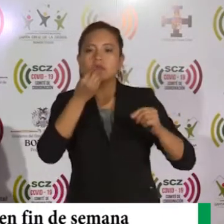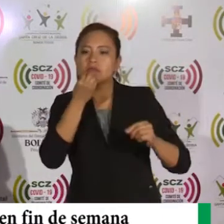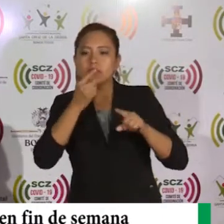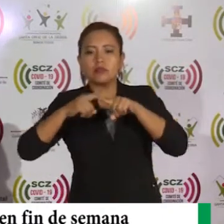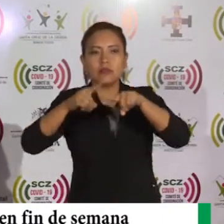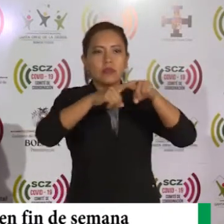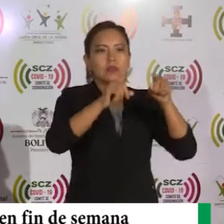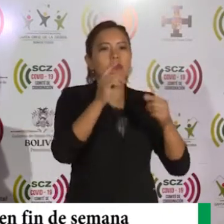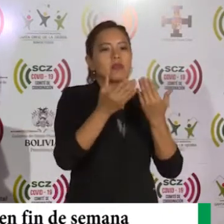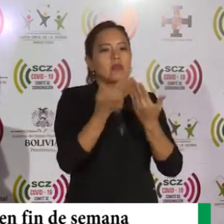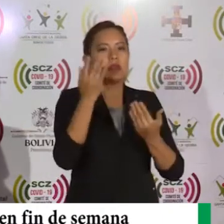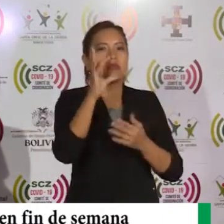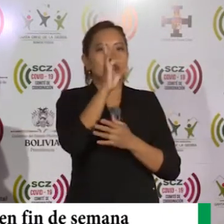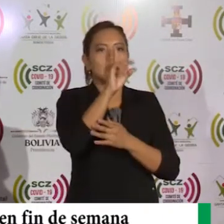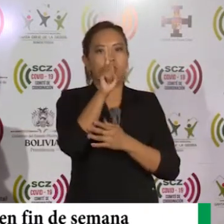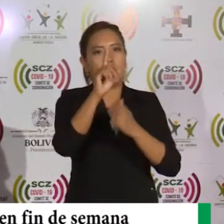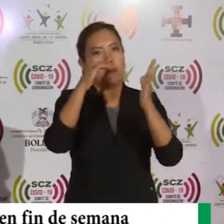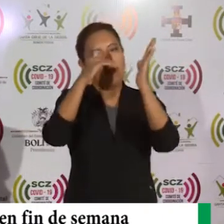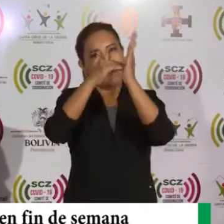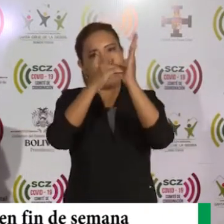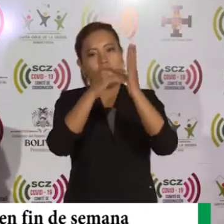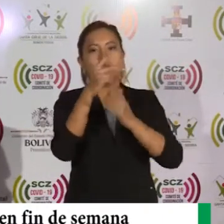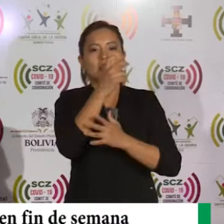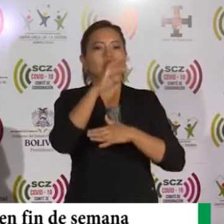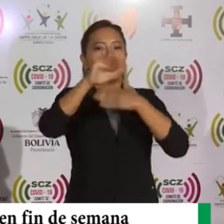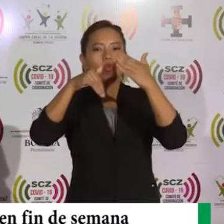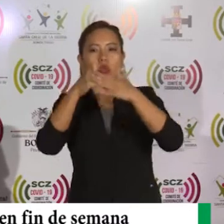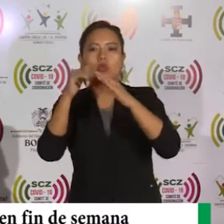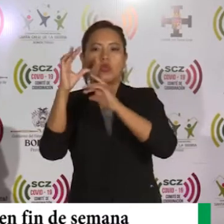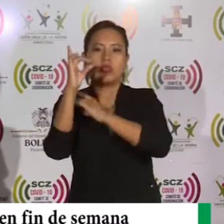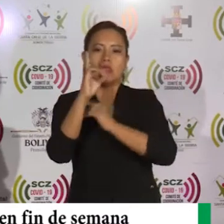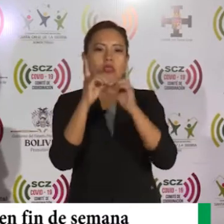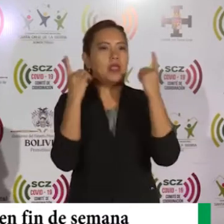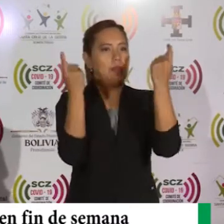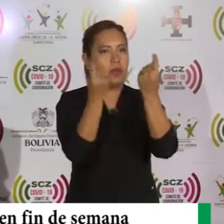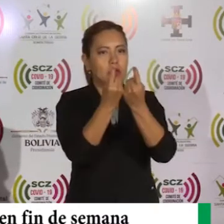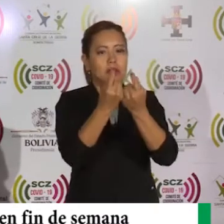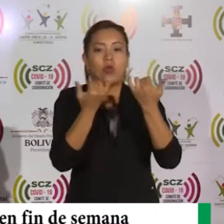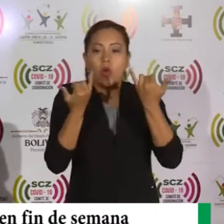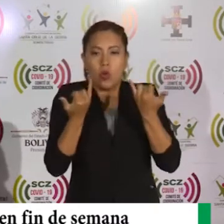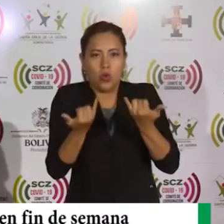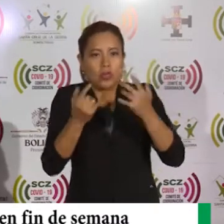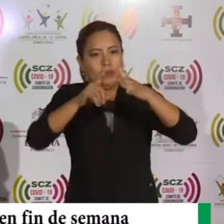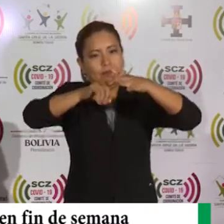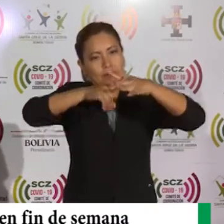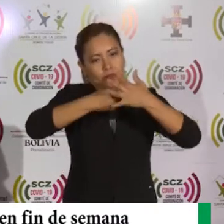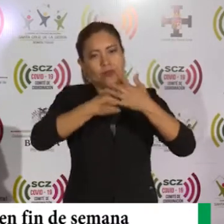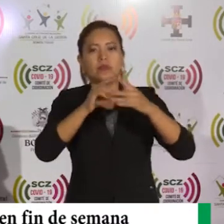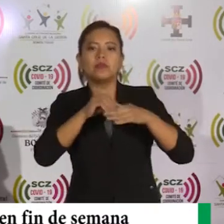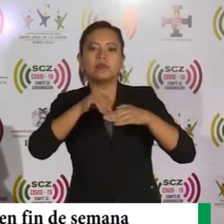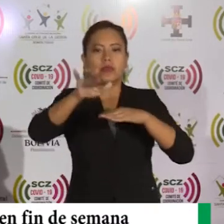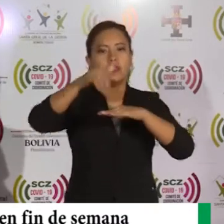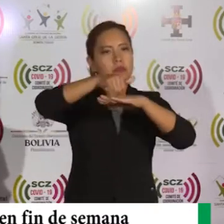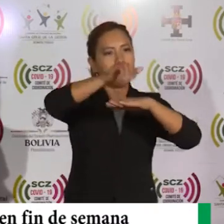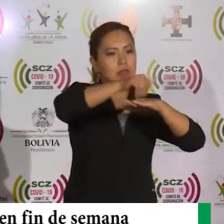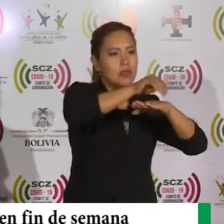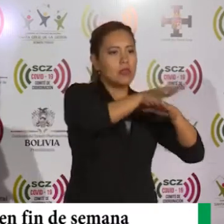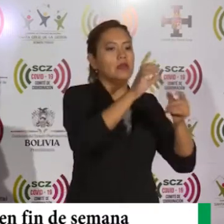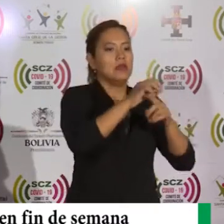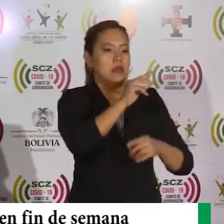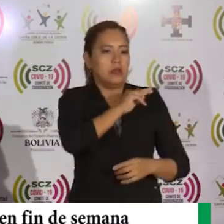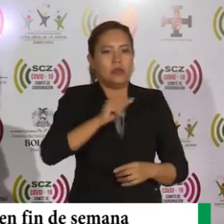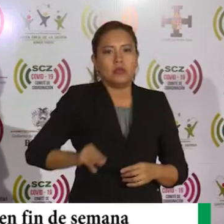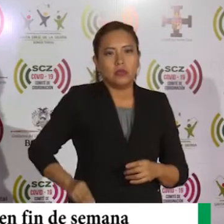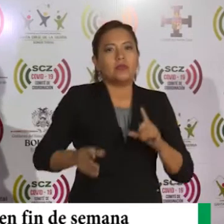a 71.300 familias de todo el departamento. Hoy hemos empezado la distribución en los municipios de la